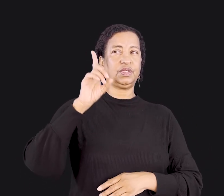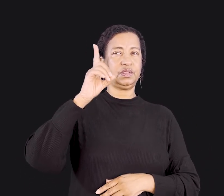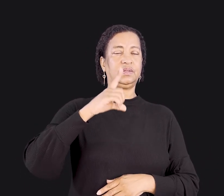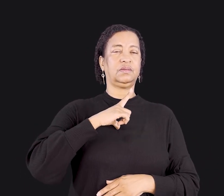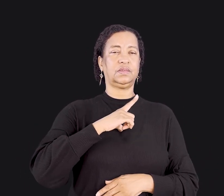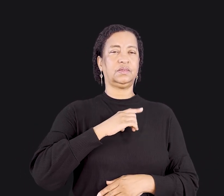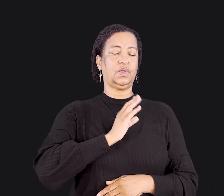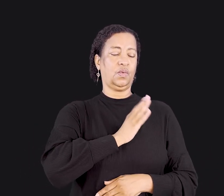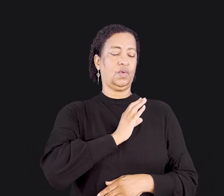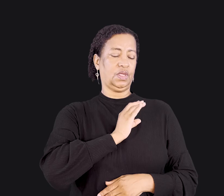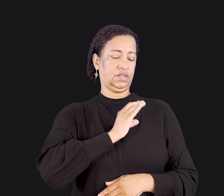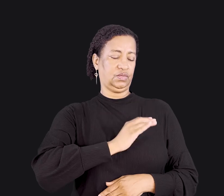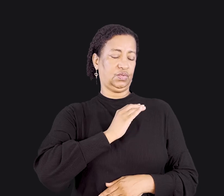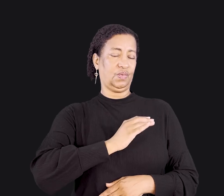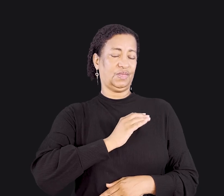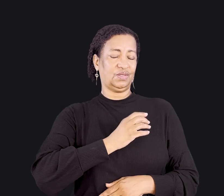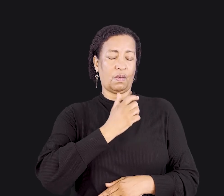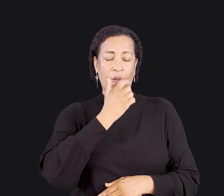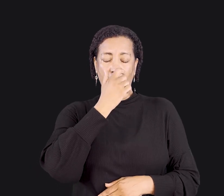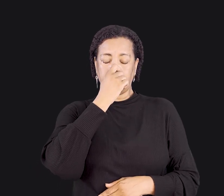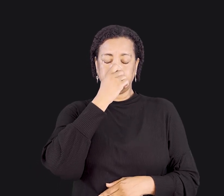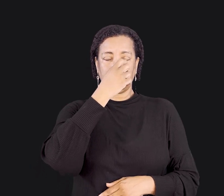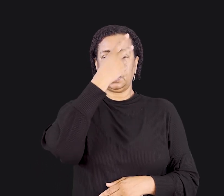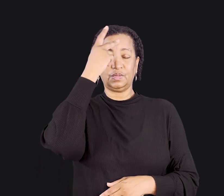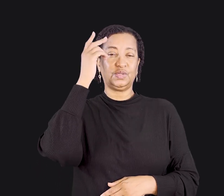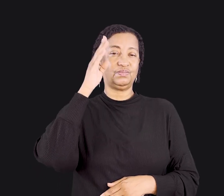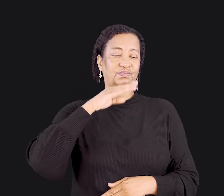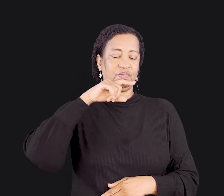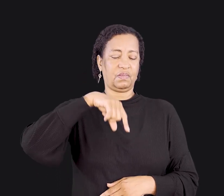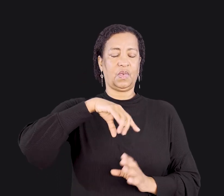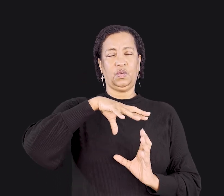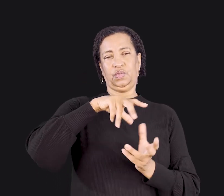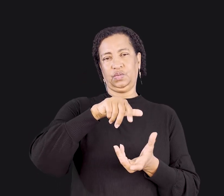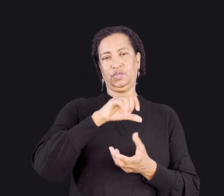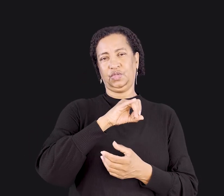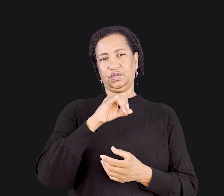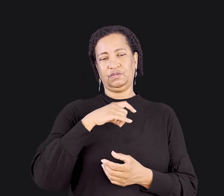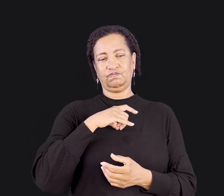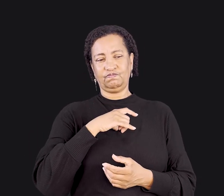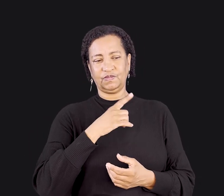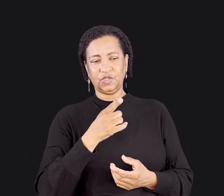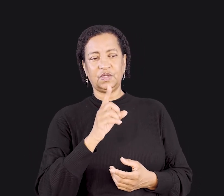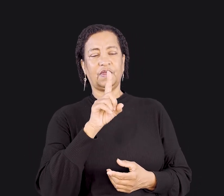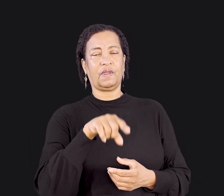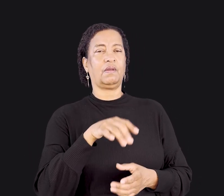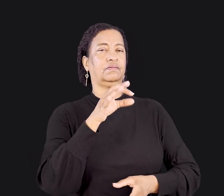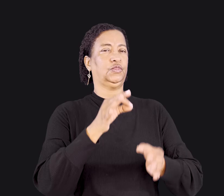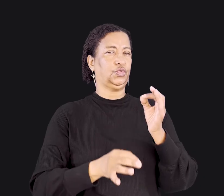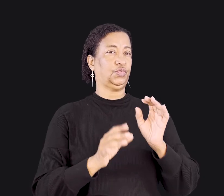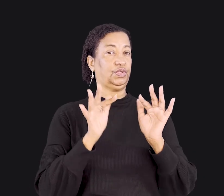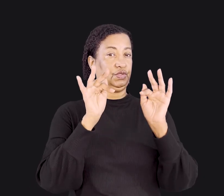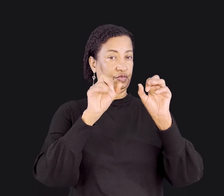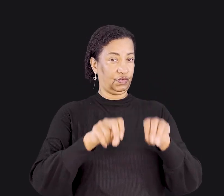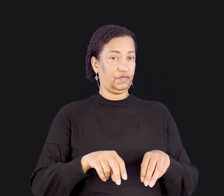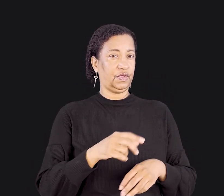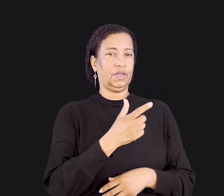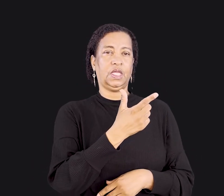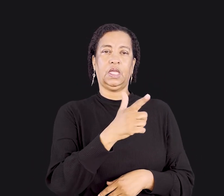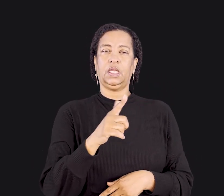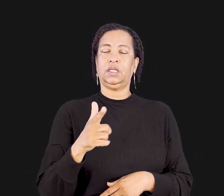pelos feridos deste mundo. Se a igreja de Jesus entendesse o que vai ser o julgamento final, não terá nada